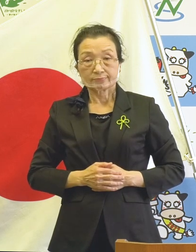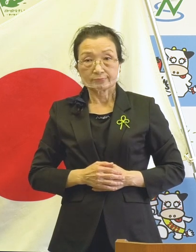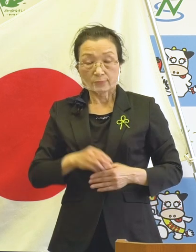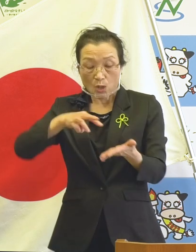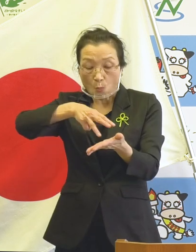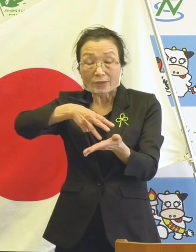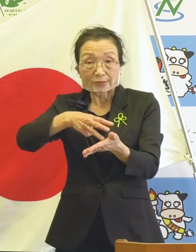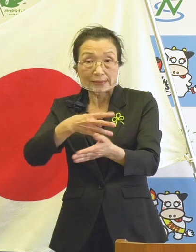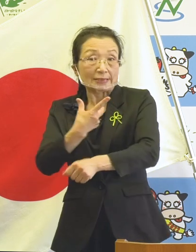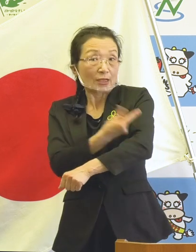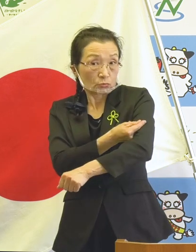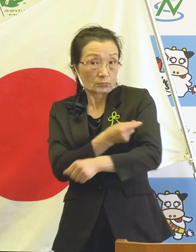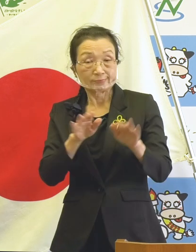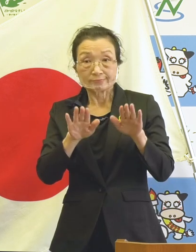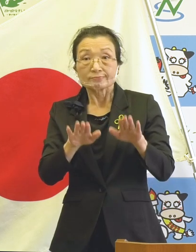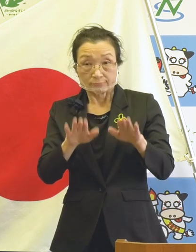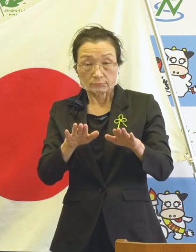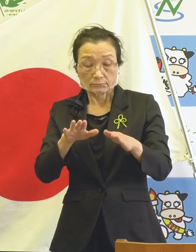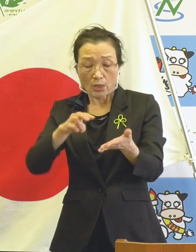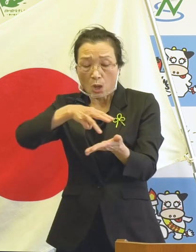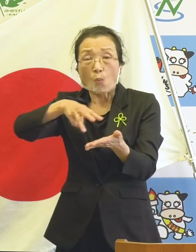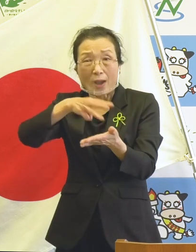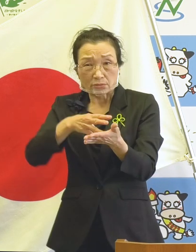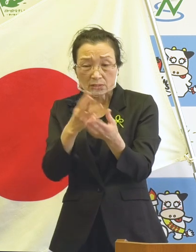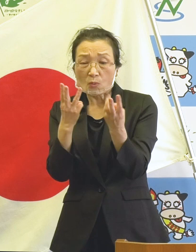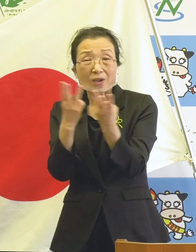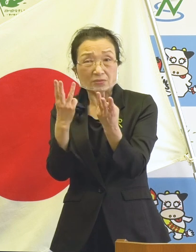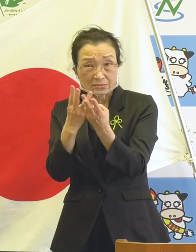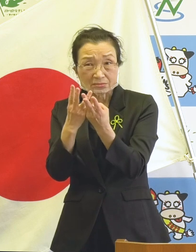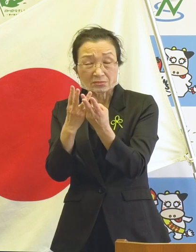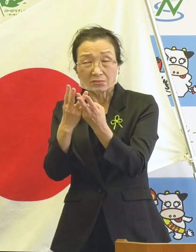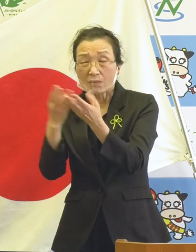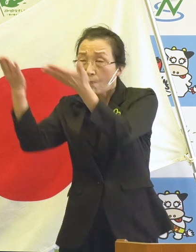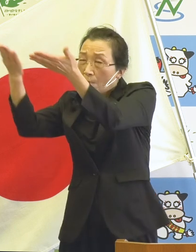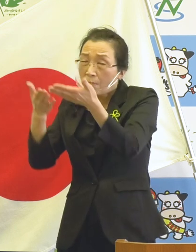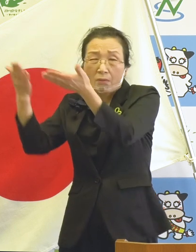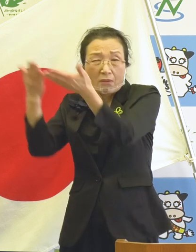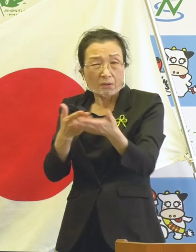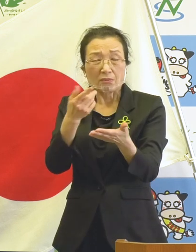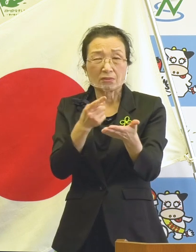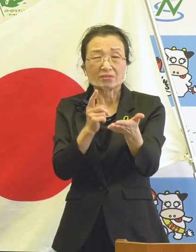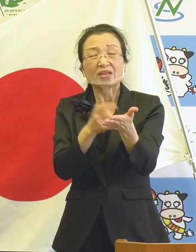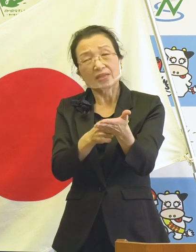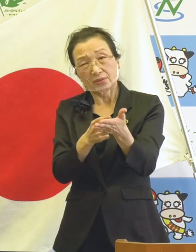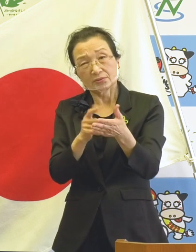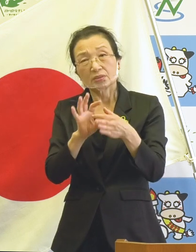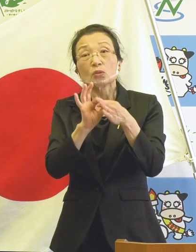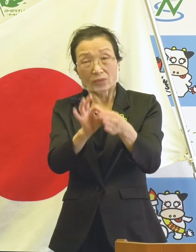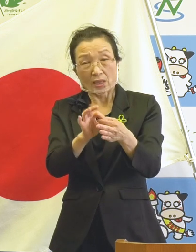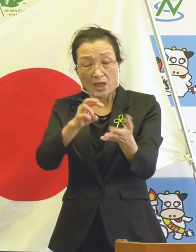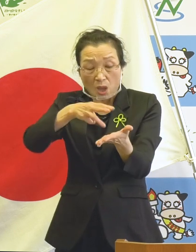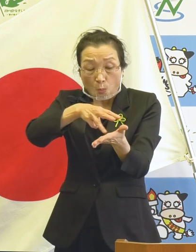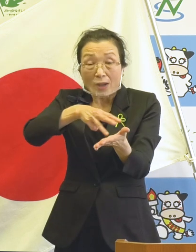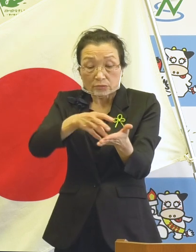ワクチン接種、現在ワクチン供給が非常に限られておりますので、このワクチンを効